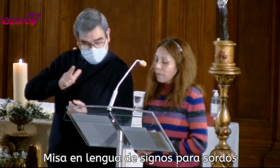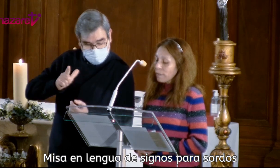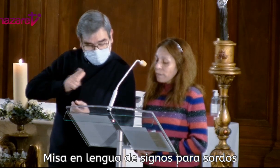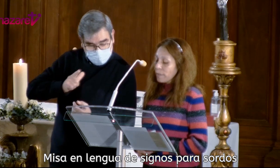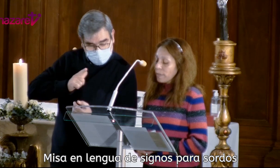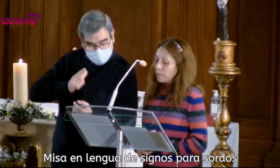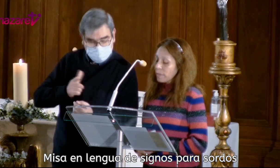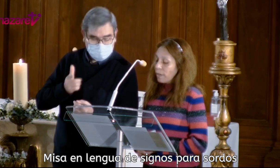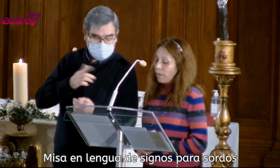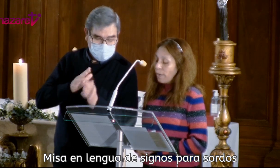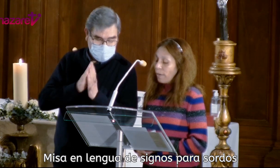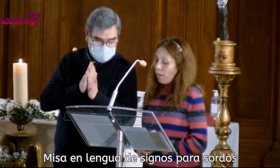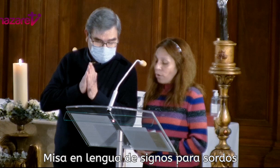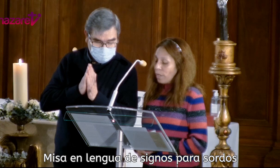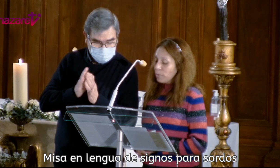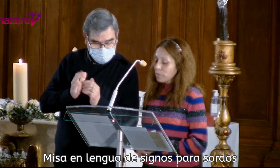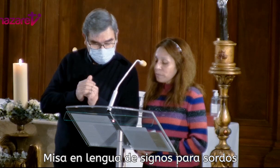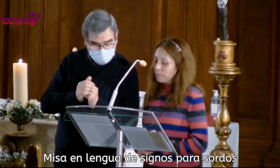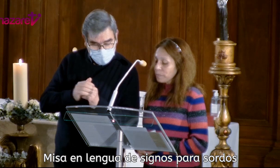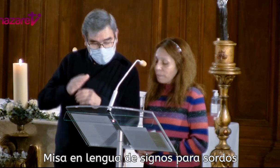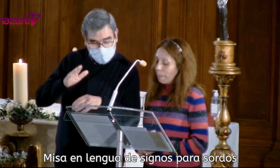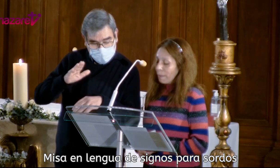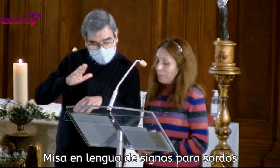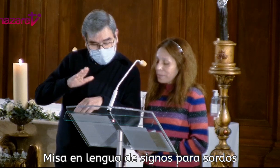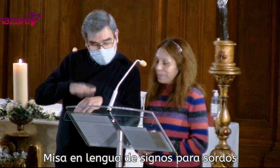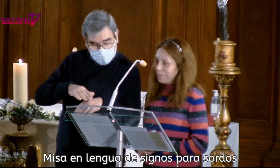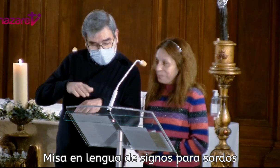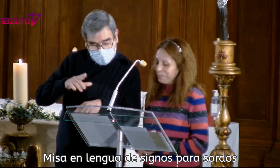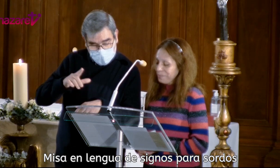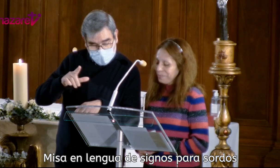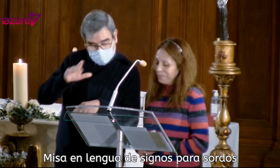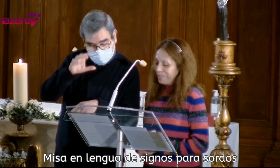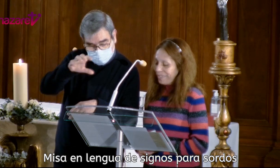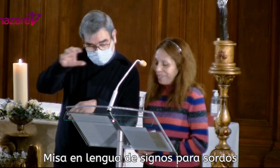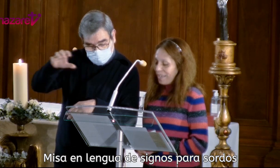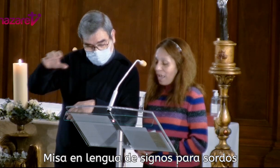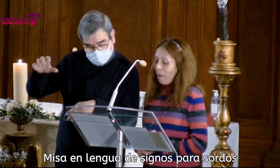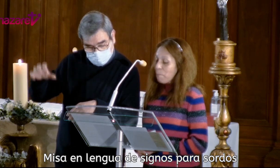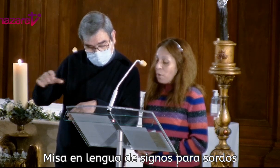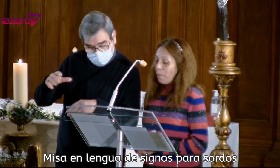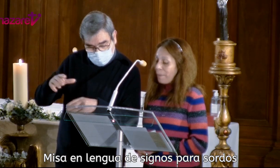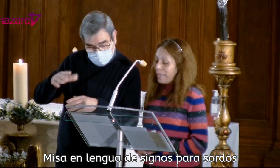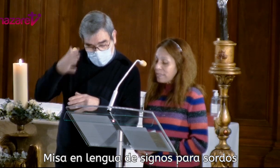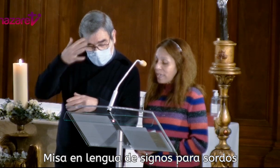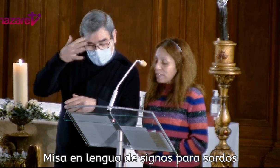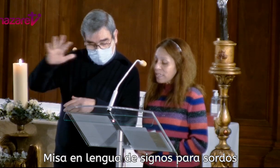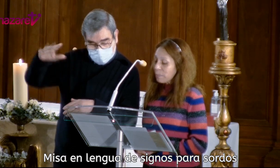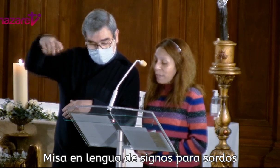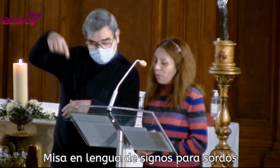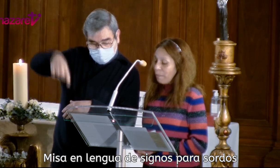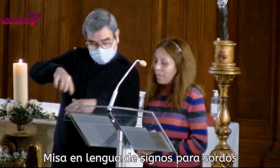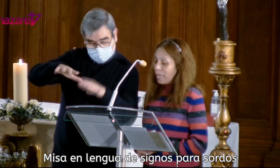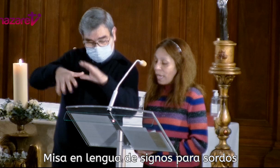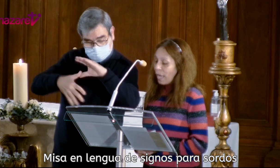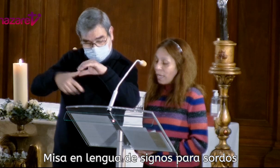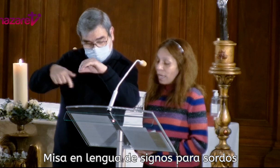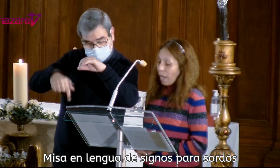Oremos. Escúchanos, Padre. por los países Hispanoamérica, por